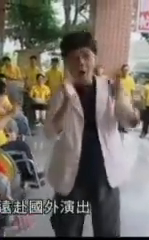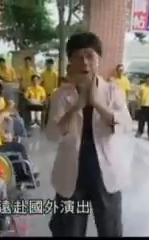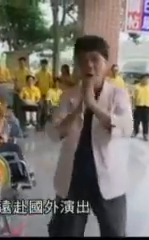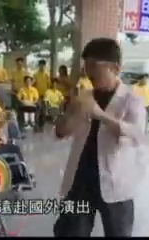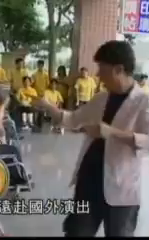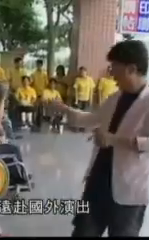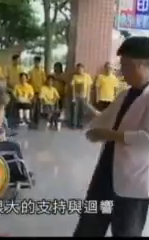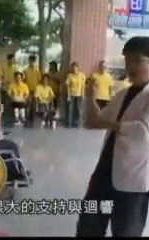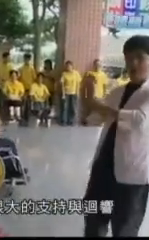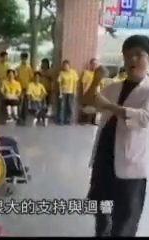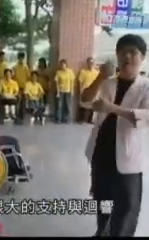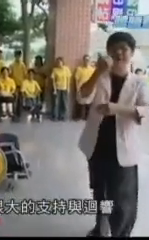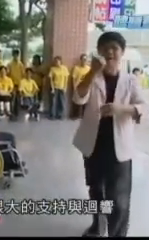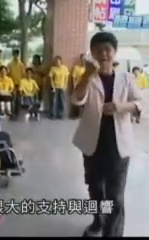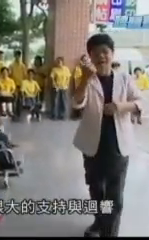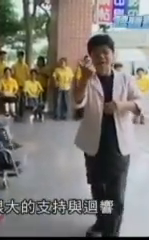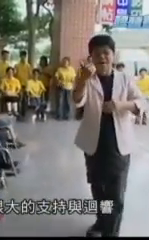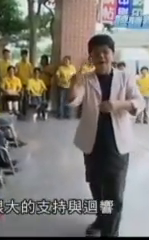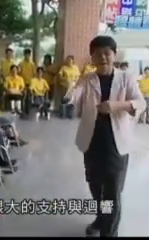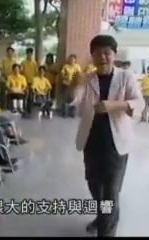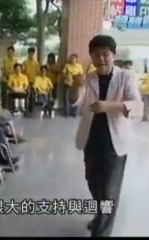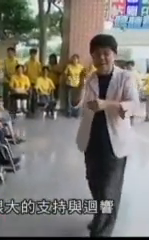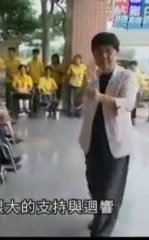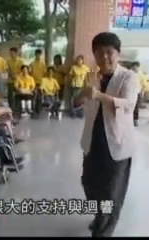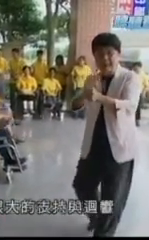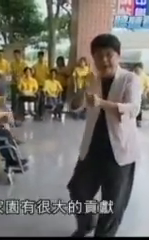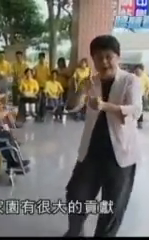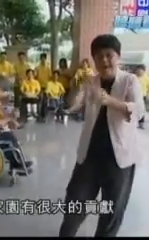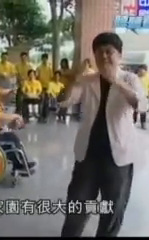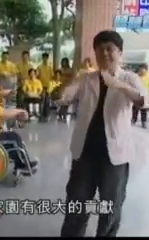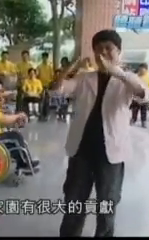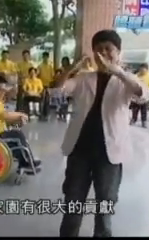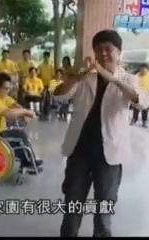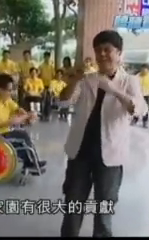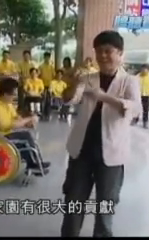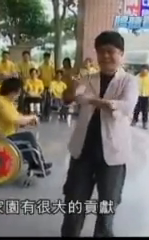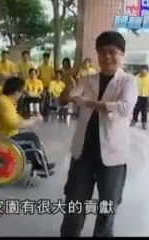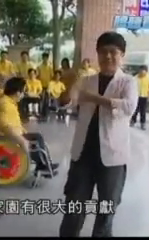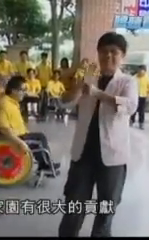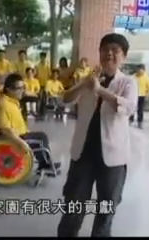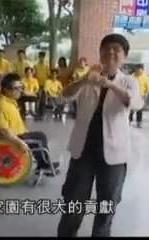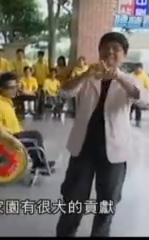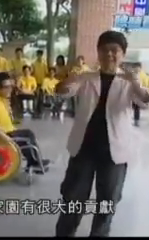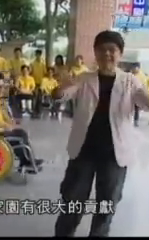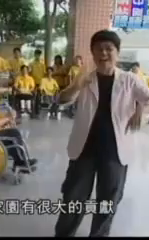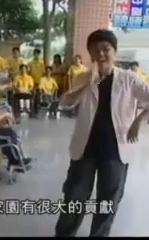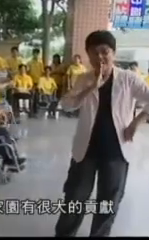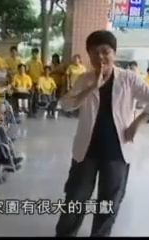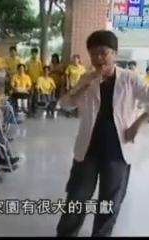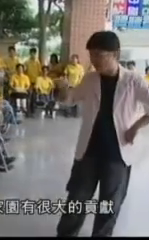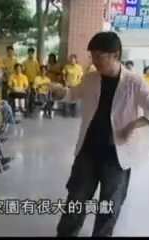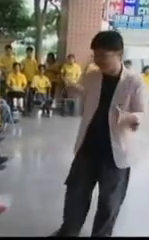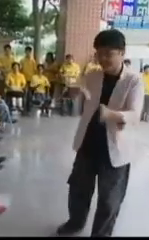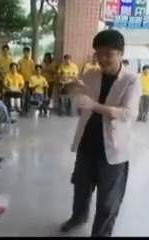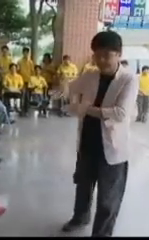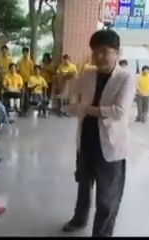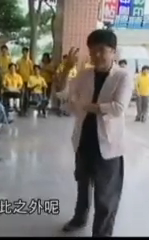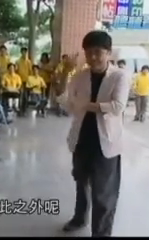出，都获得了很大的支持与回响，对于筹募家园有很大的贡献。哎，除此之